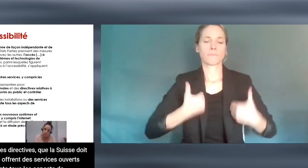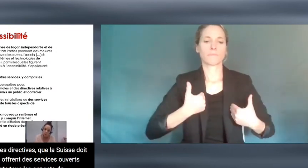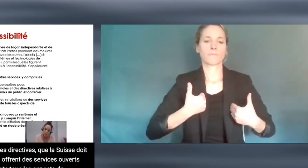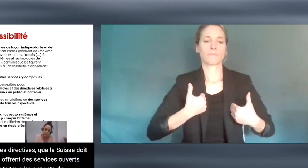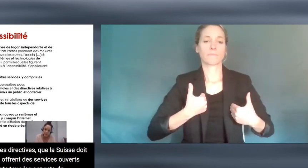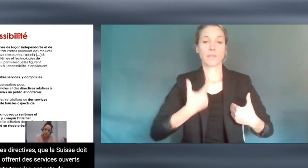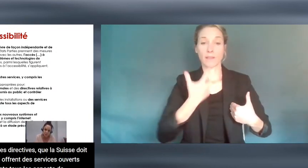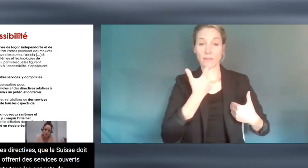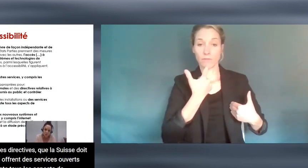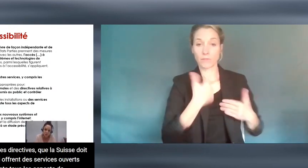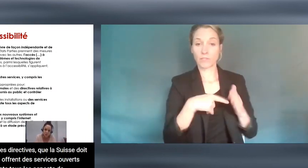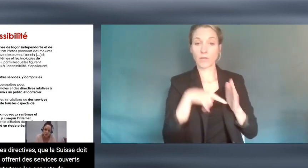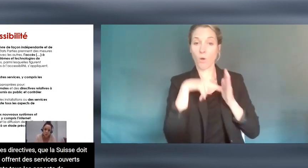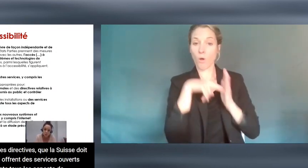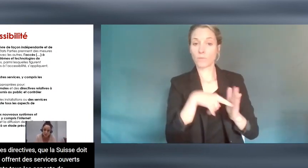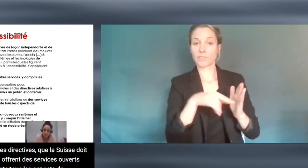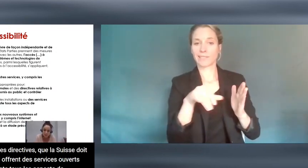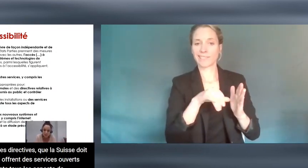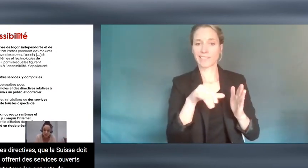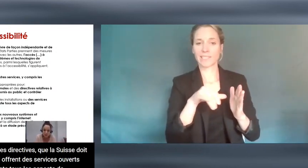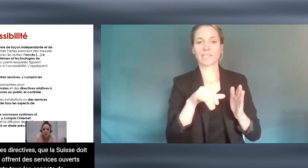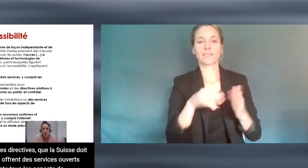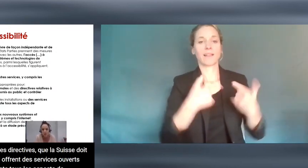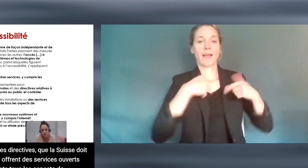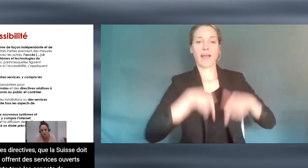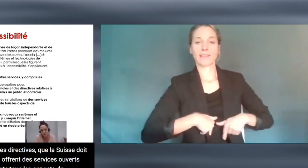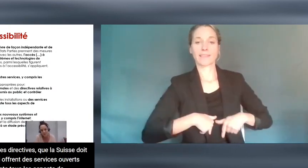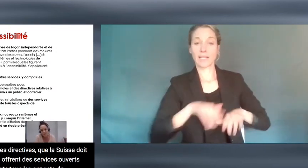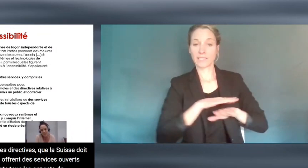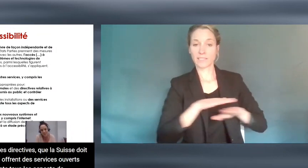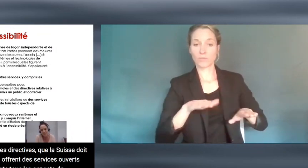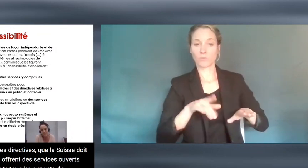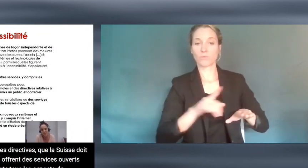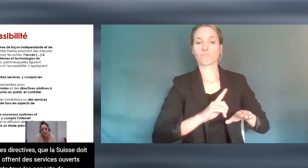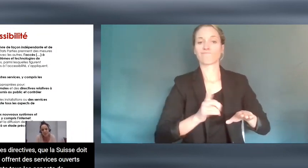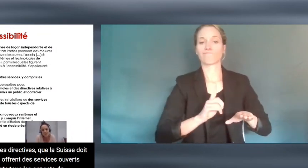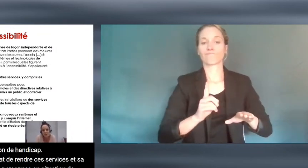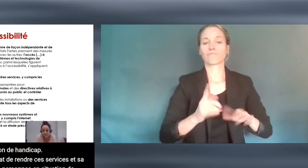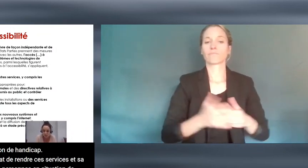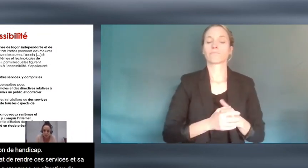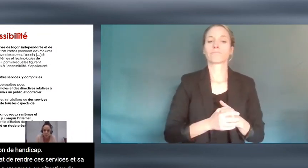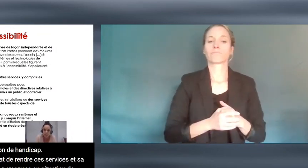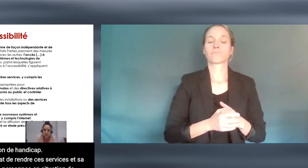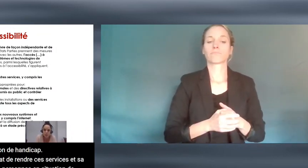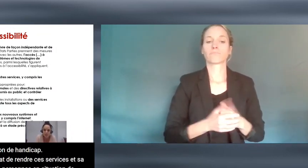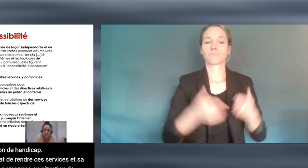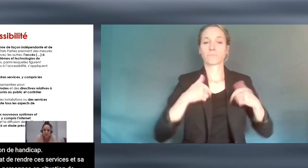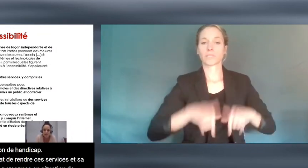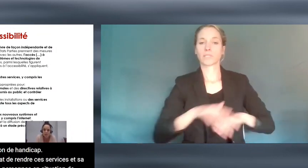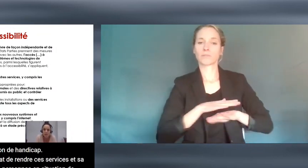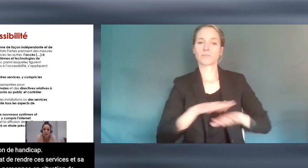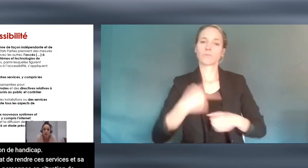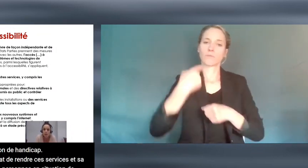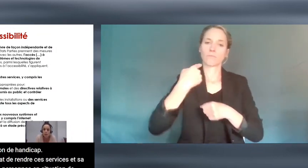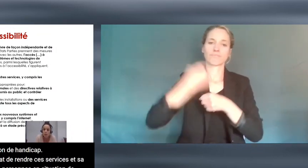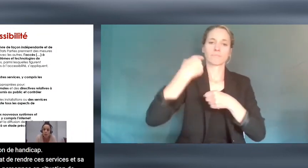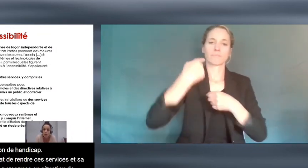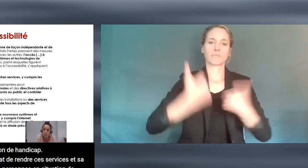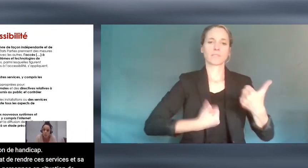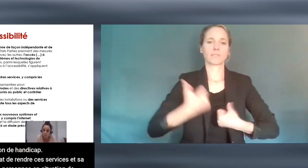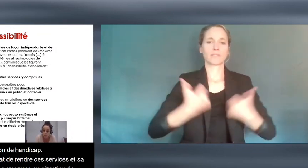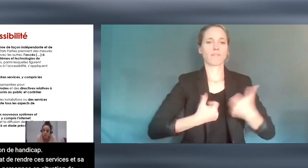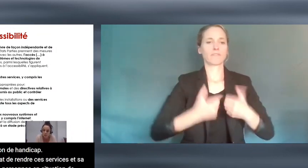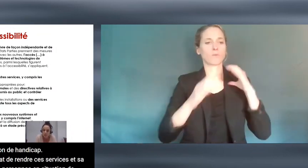uniquement une obligation de l'État de rendre ses services et sa communication accessible